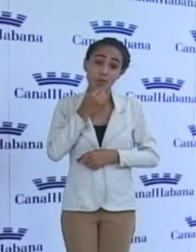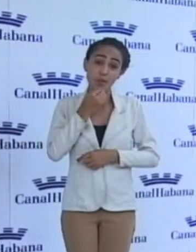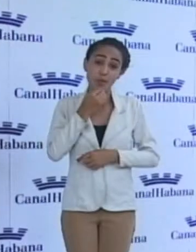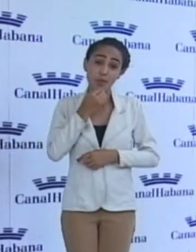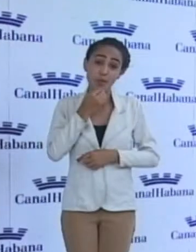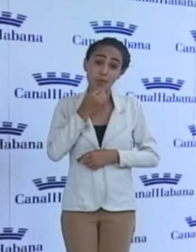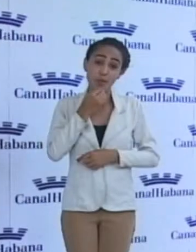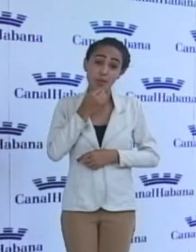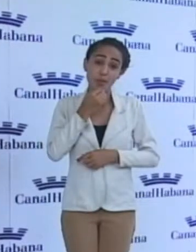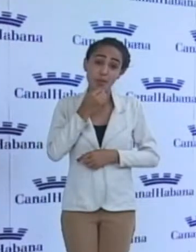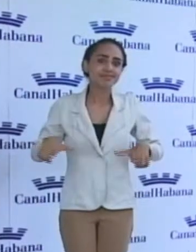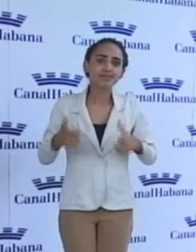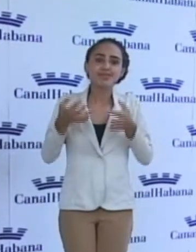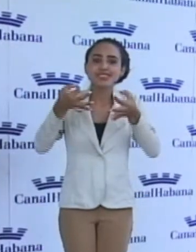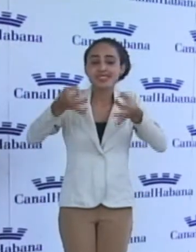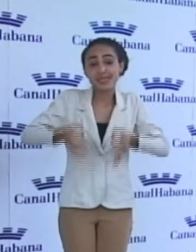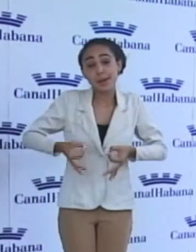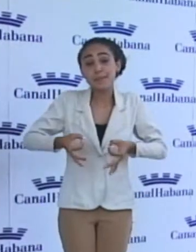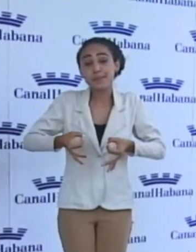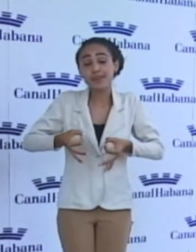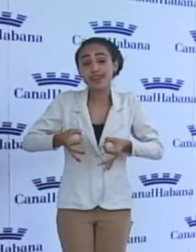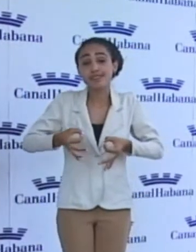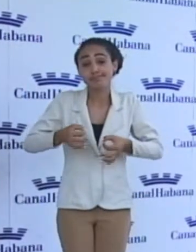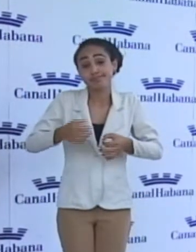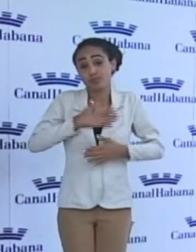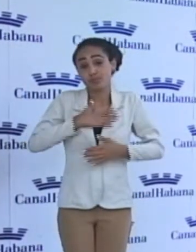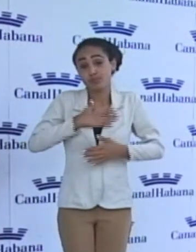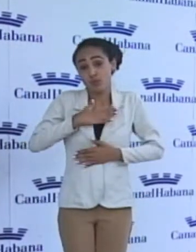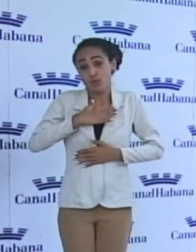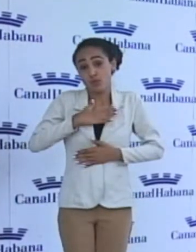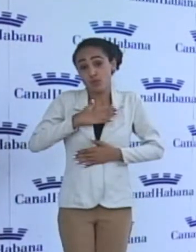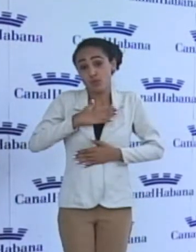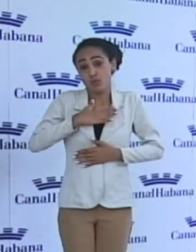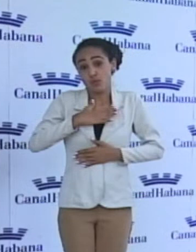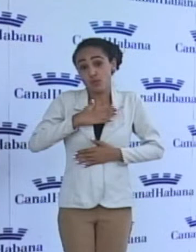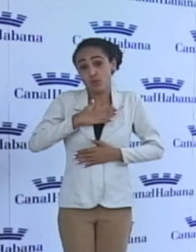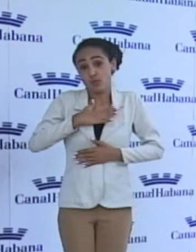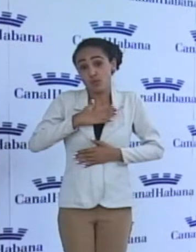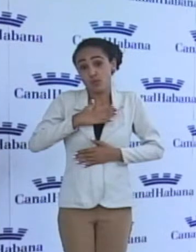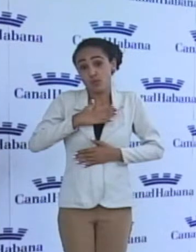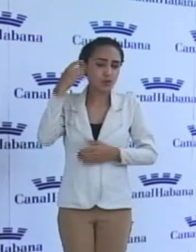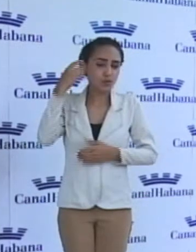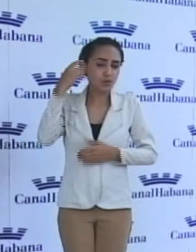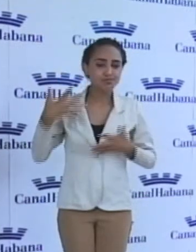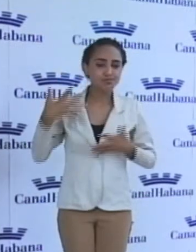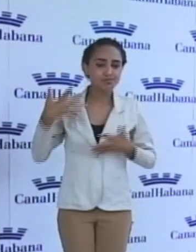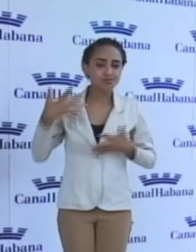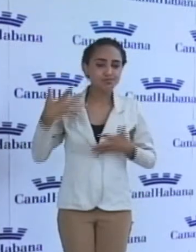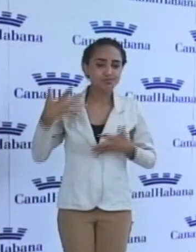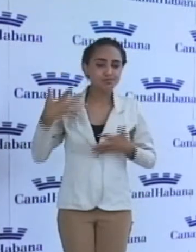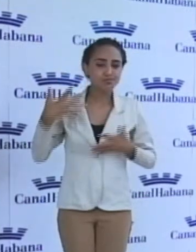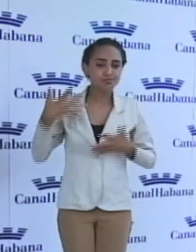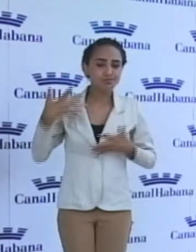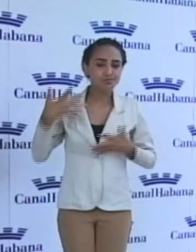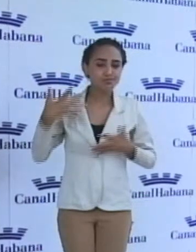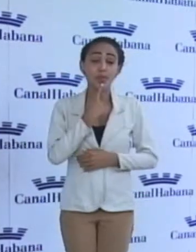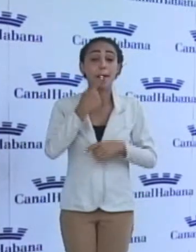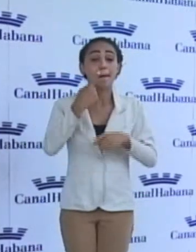para celebrar en alto el aniversario de nuestro centro y la comunidad sorda junto con nosotros, la